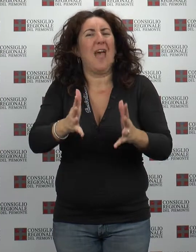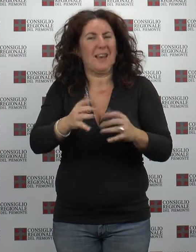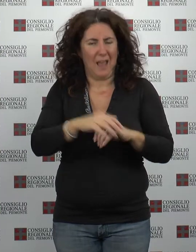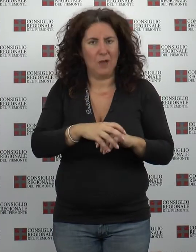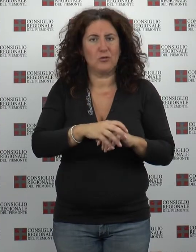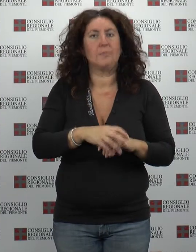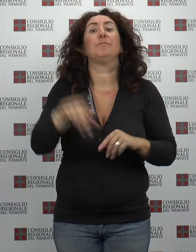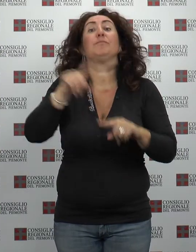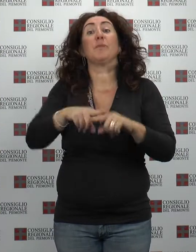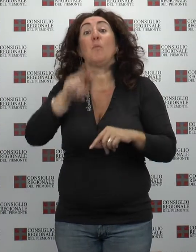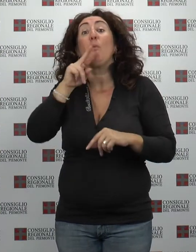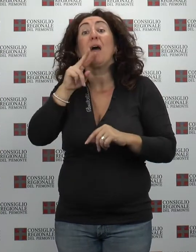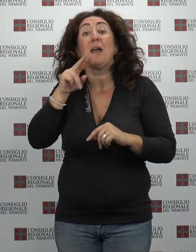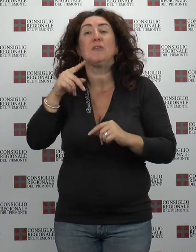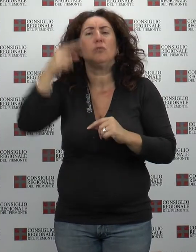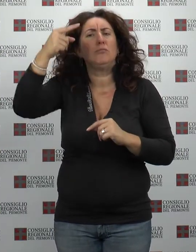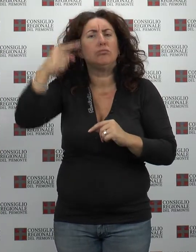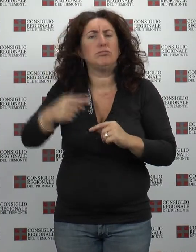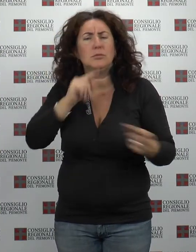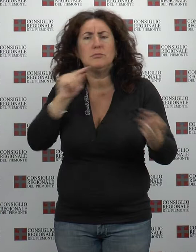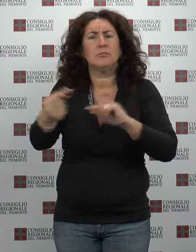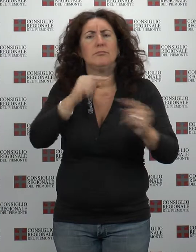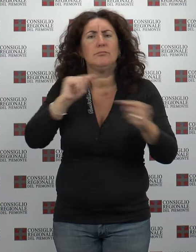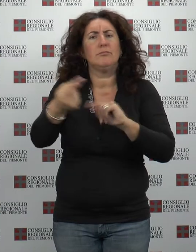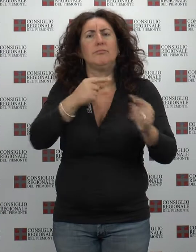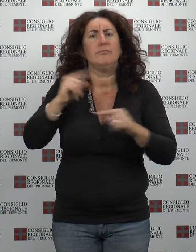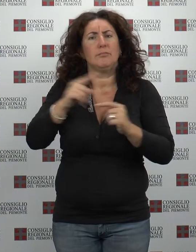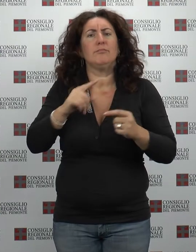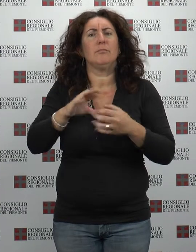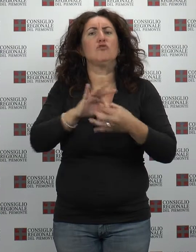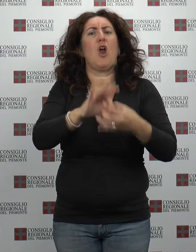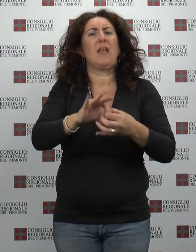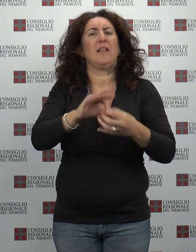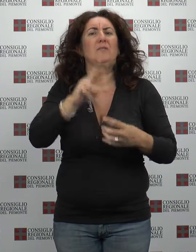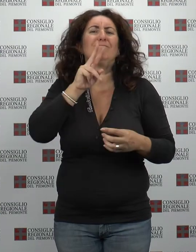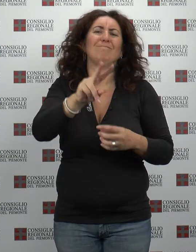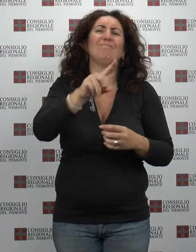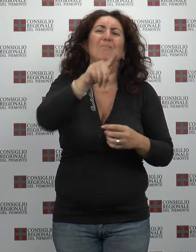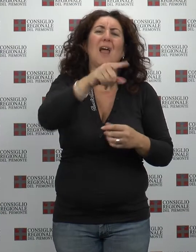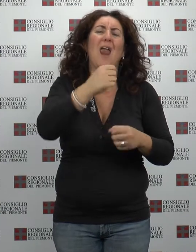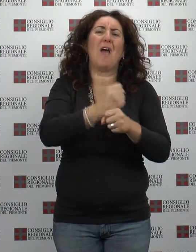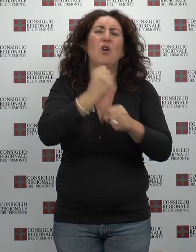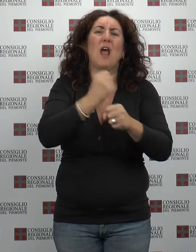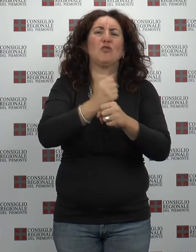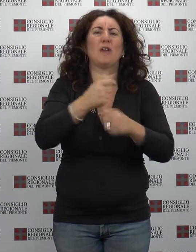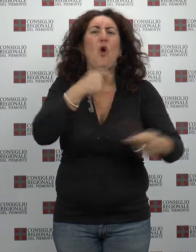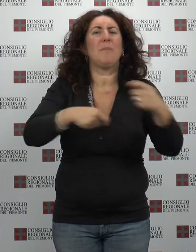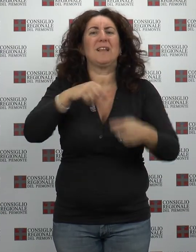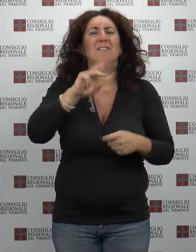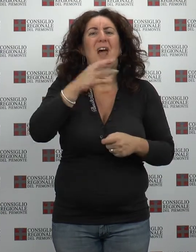sull'ordine del giorno respinto di solidarietà ai lavoratori della cooperativa REAR, presentato dal Movimento 5 Stelle. In